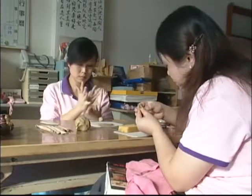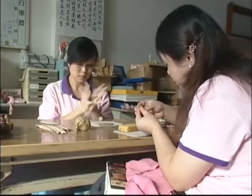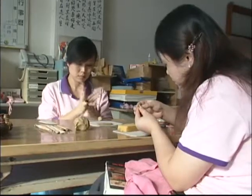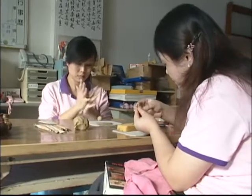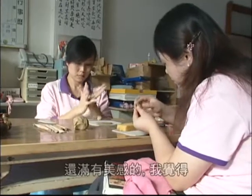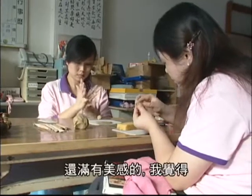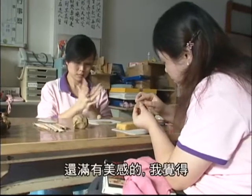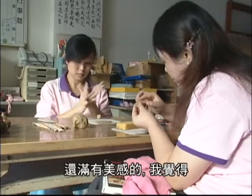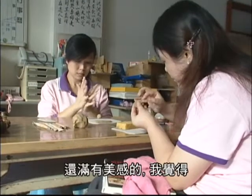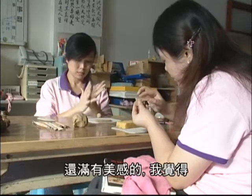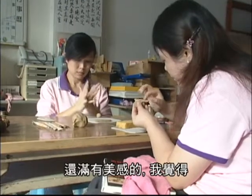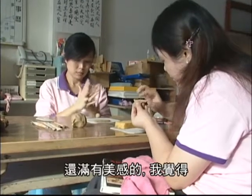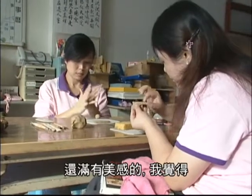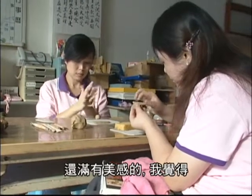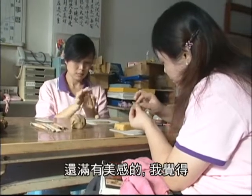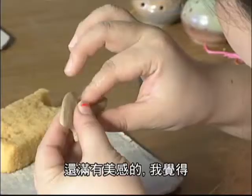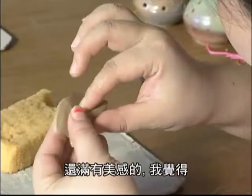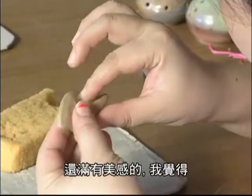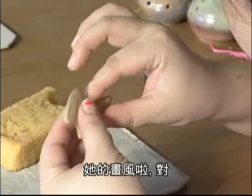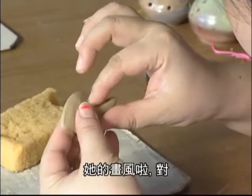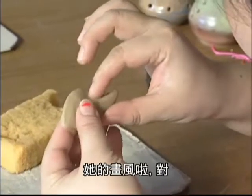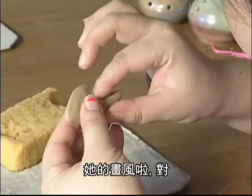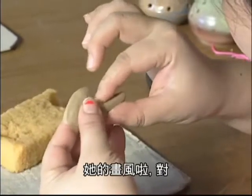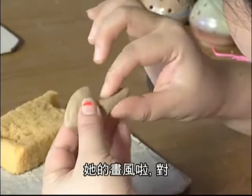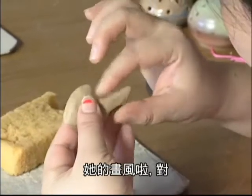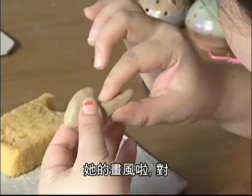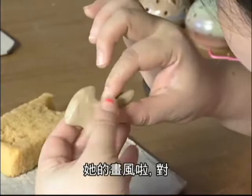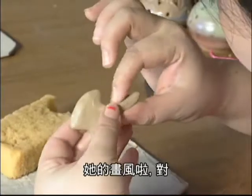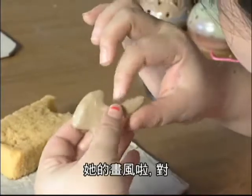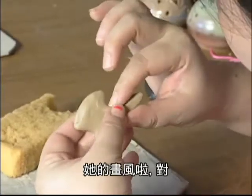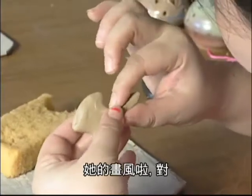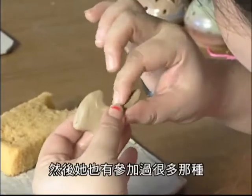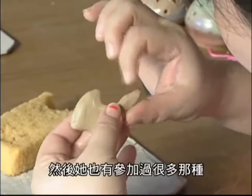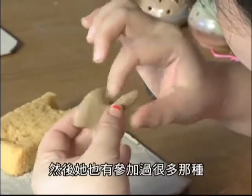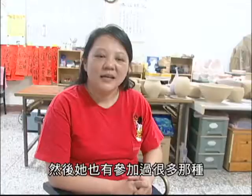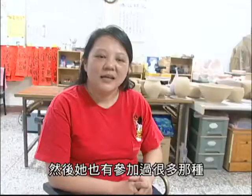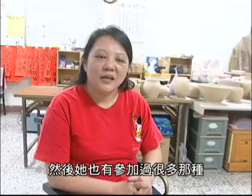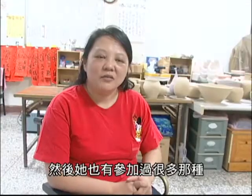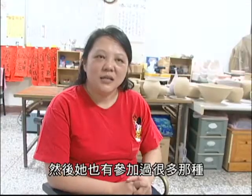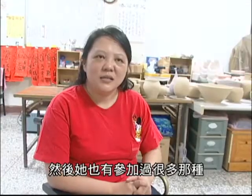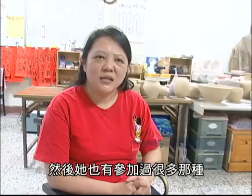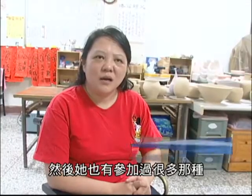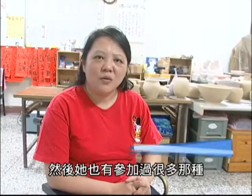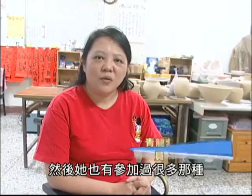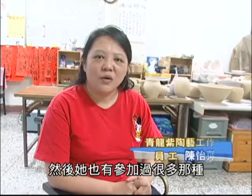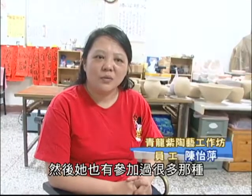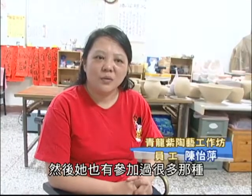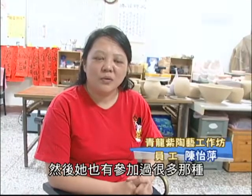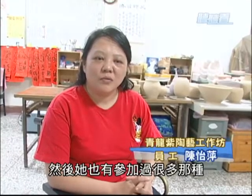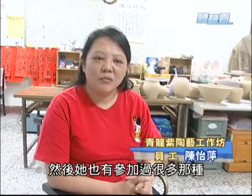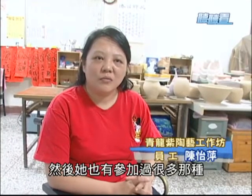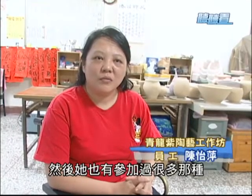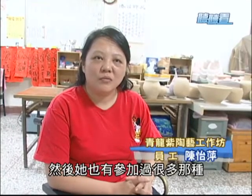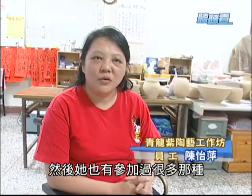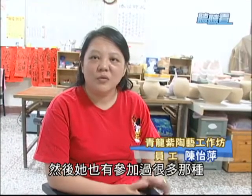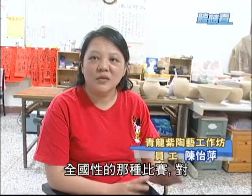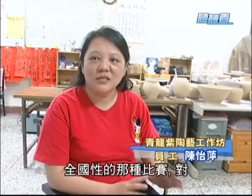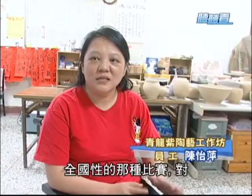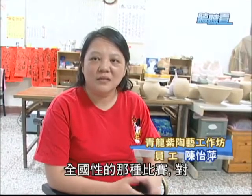还蛮有美感的，我觉得，对他的画风啦，对，然后他也有参加过很多那种全国性的那种